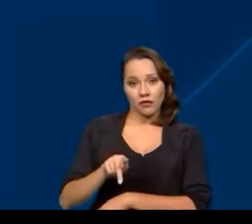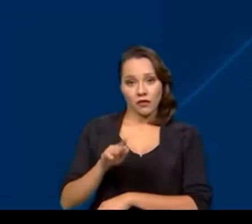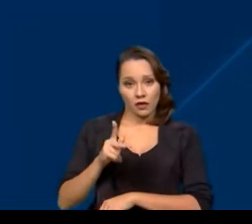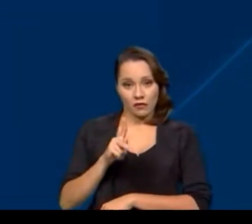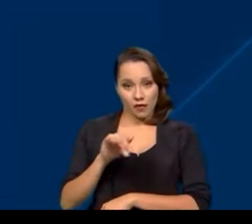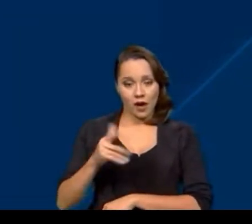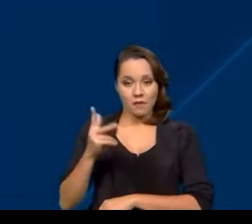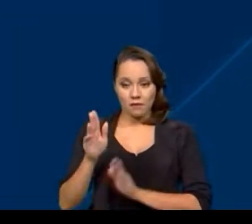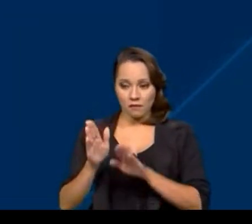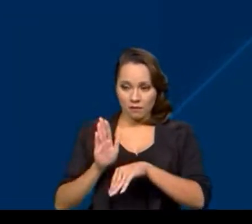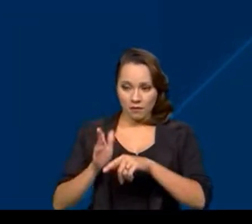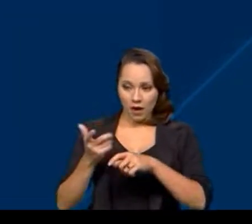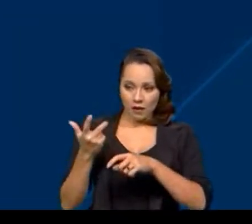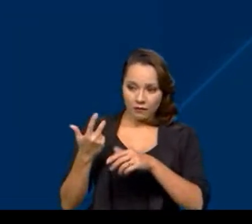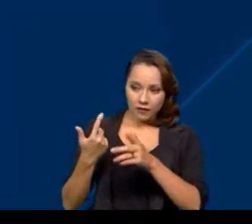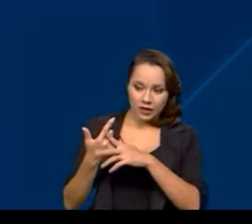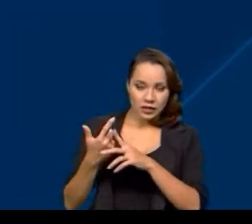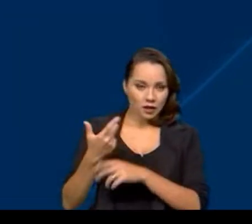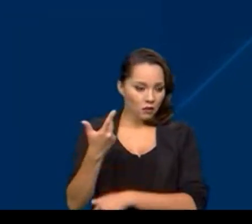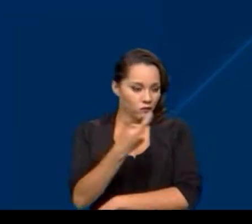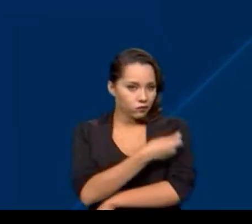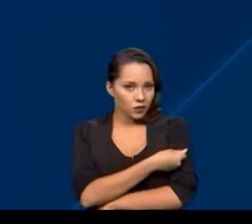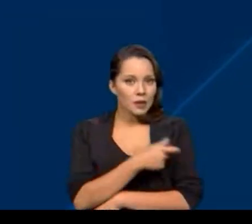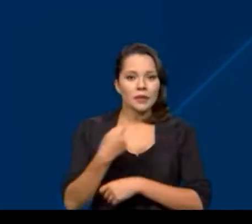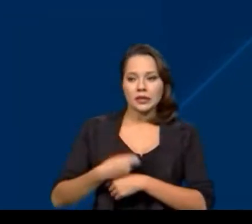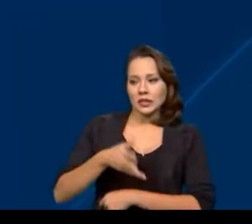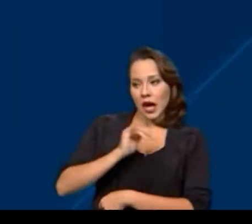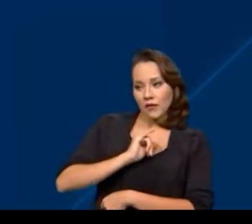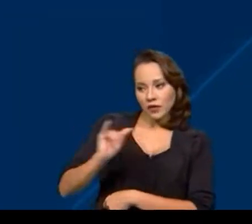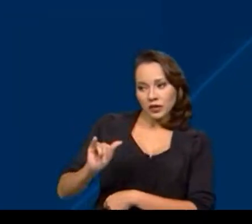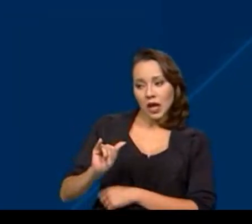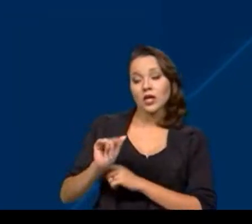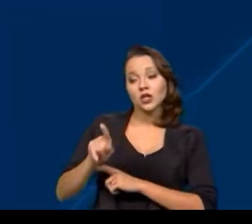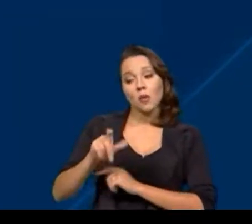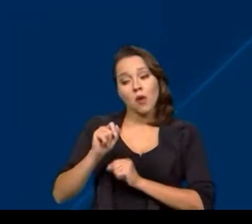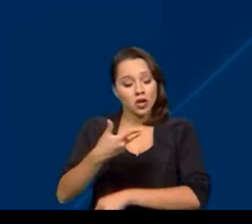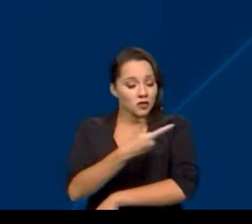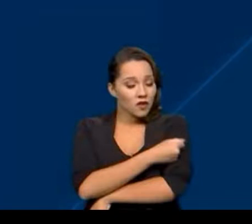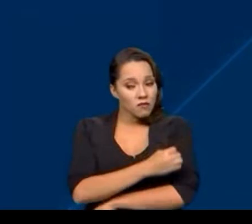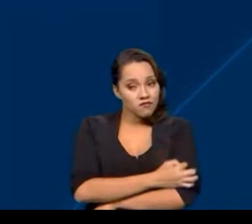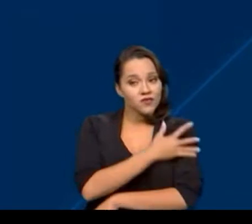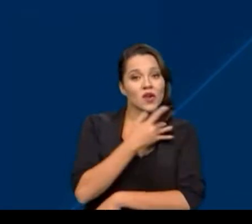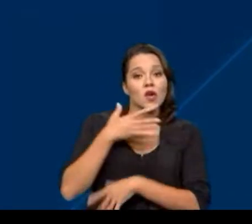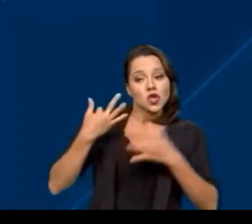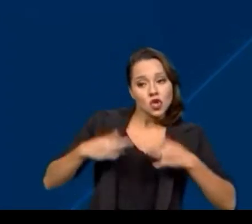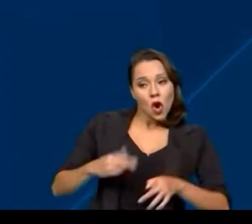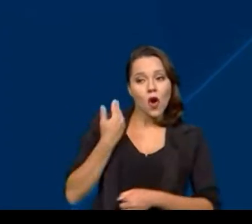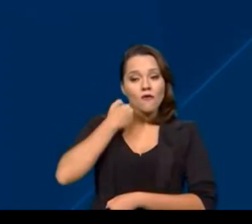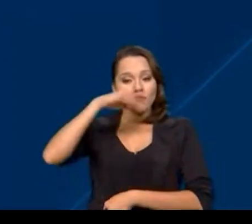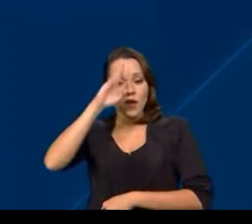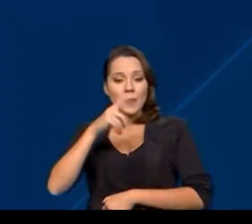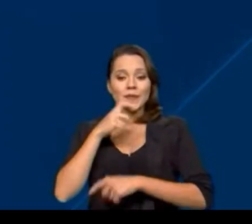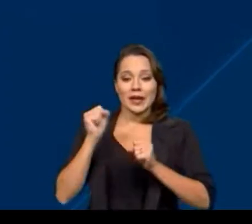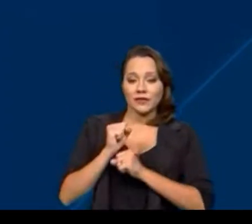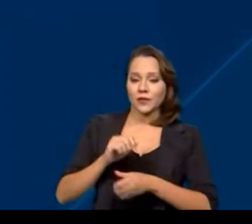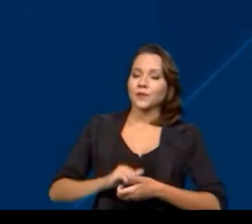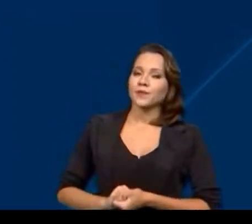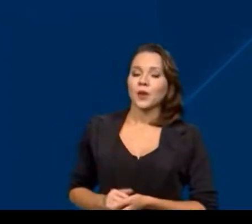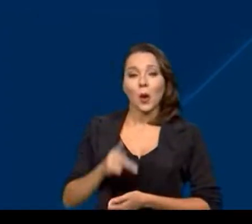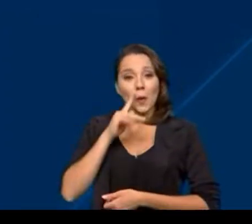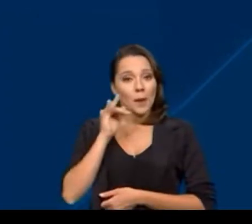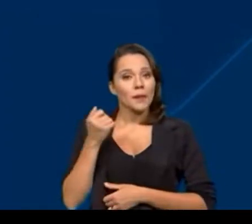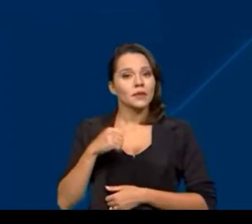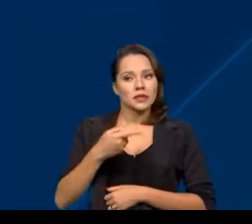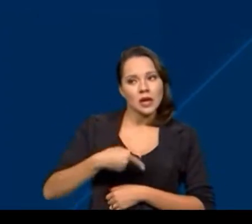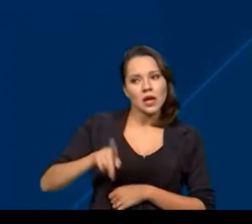deve orientar os pais sobre as possíveis reações como dor febre calafrios os pais devem procurar um médico